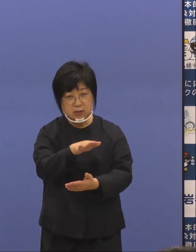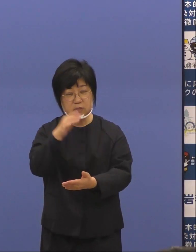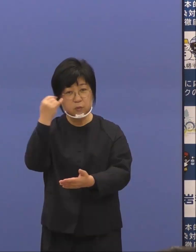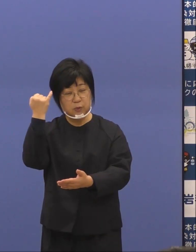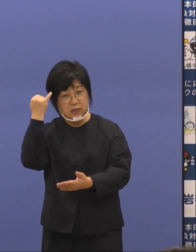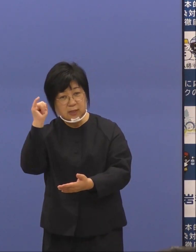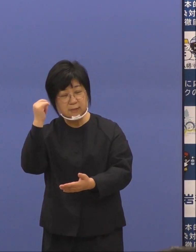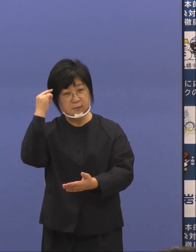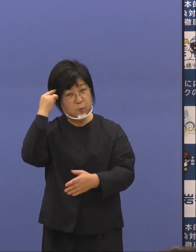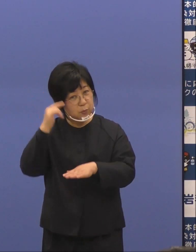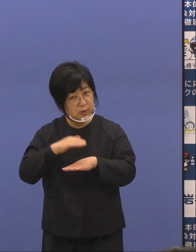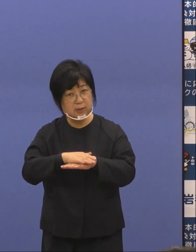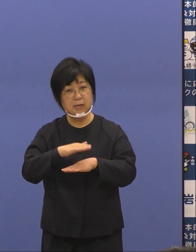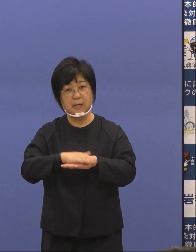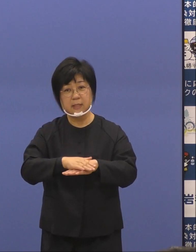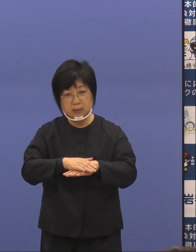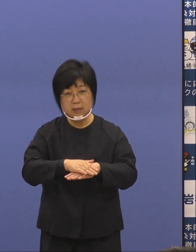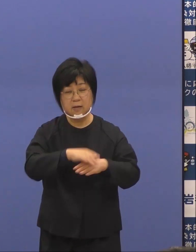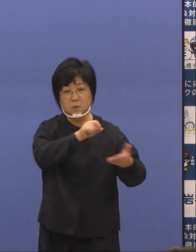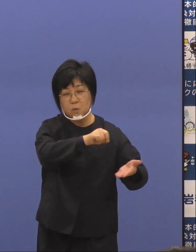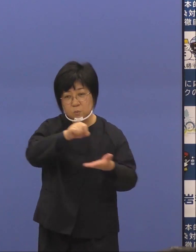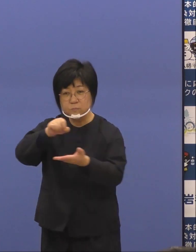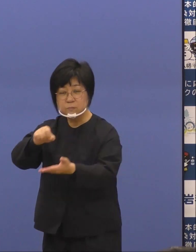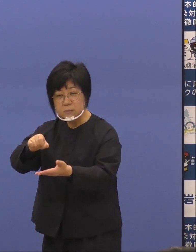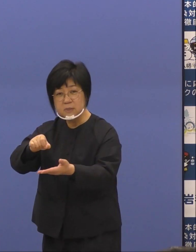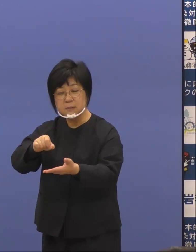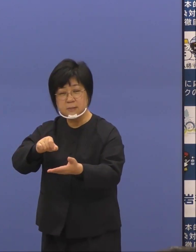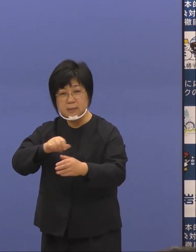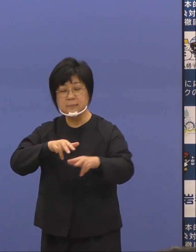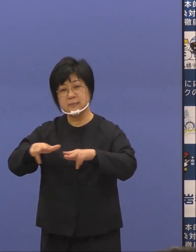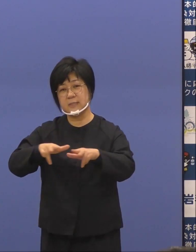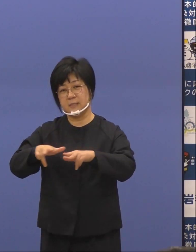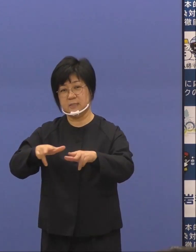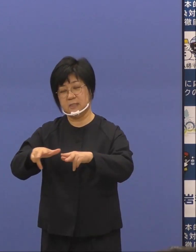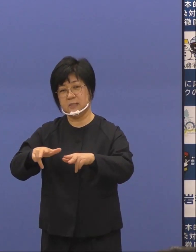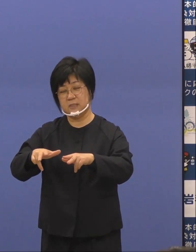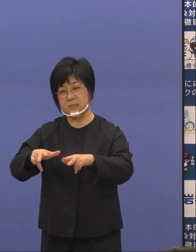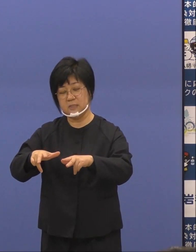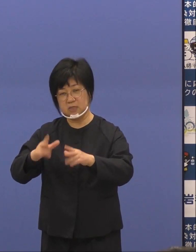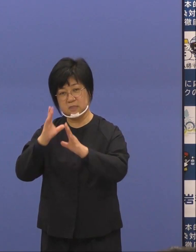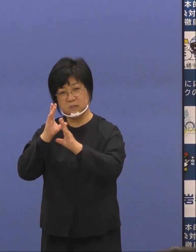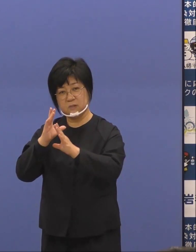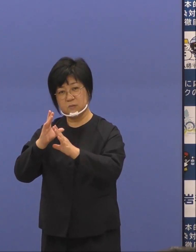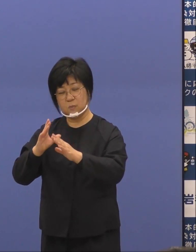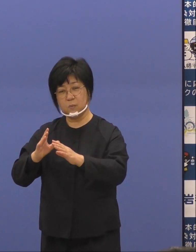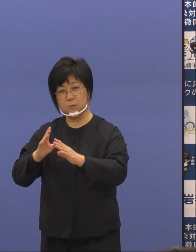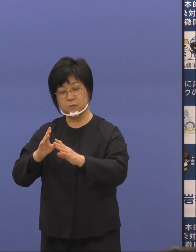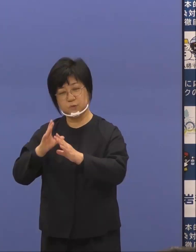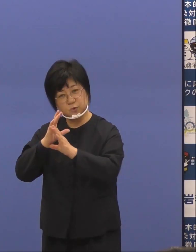にできる、そういう政治をどう組み立てていくかっていう方に集中してですね、